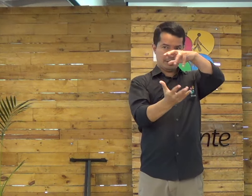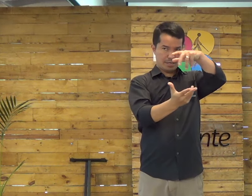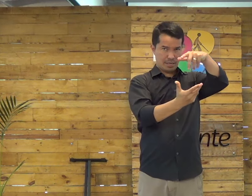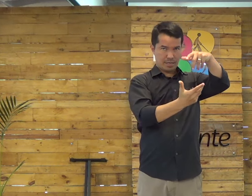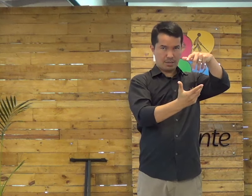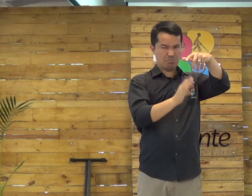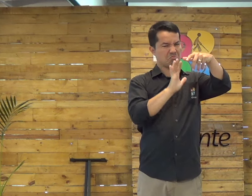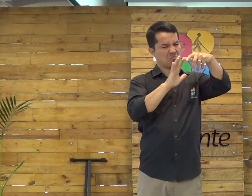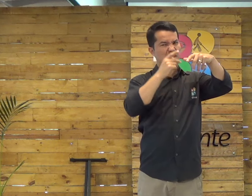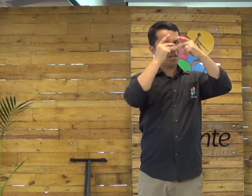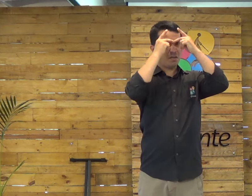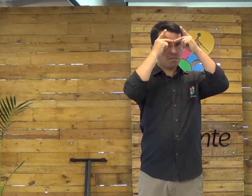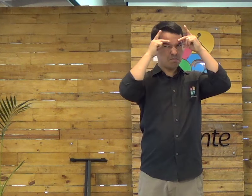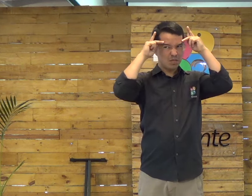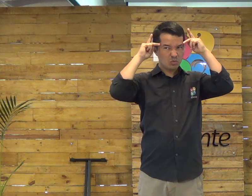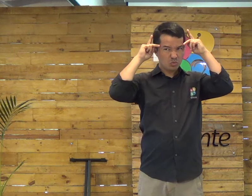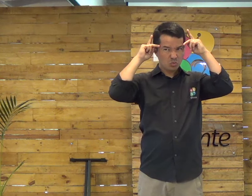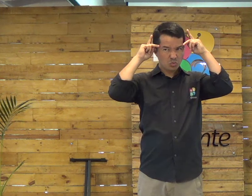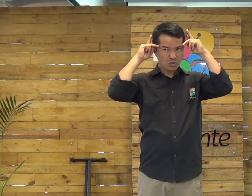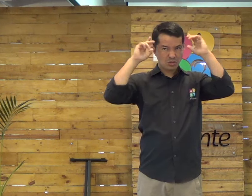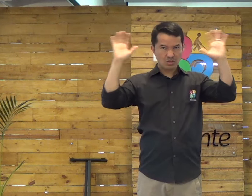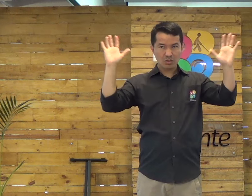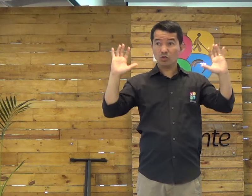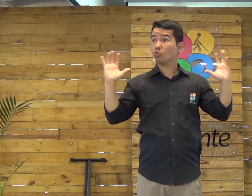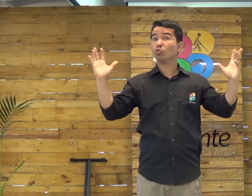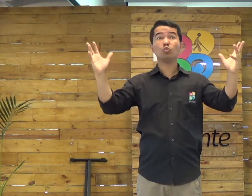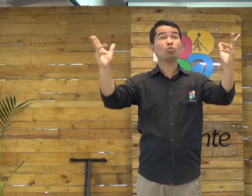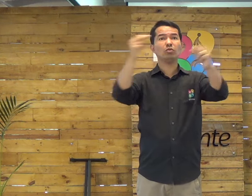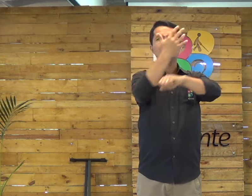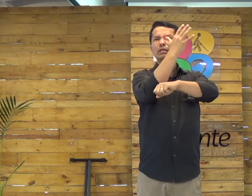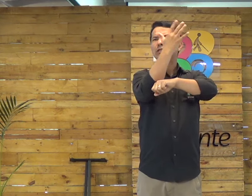Deus é o Senhor da terra.